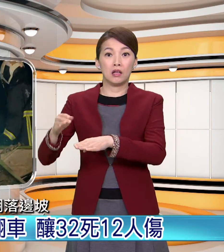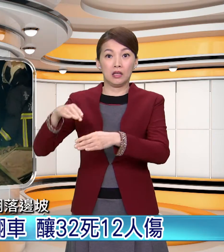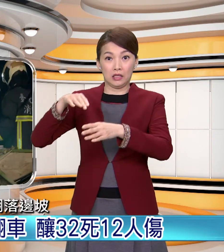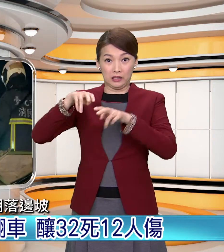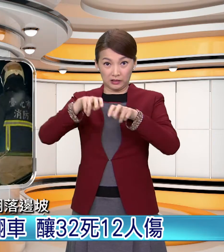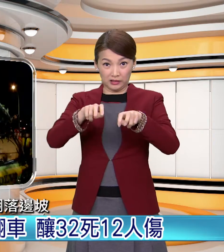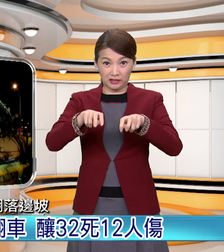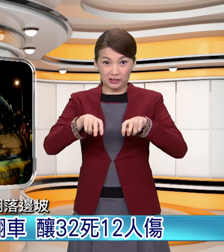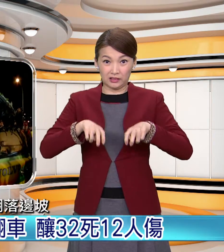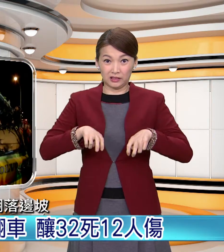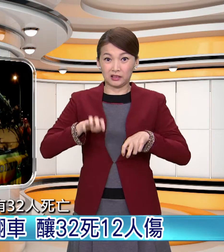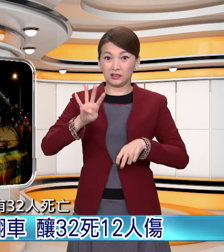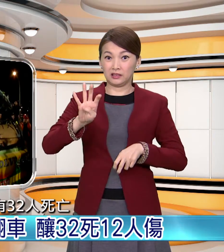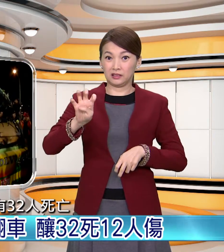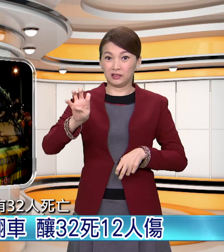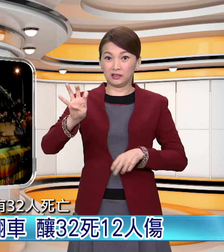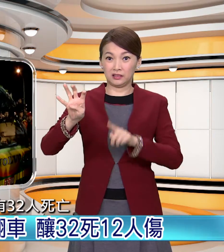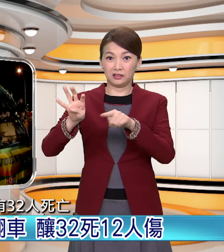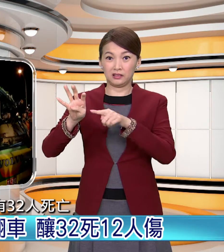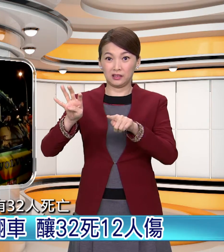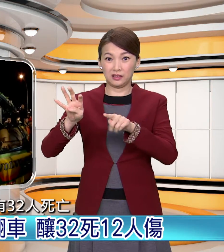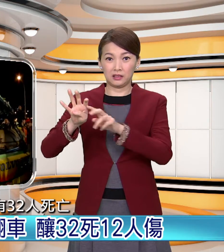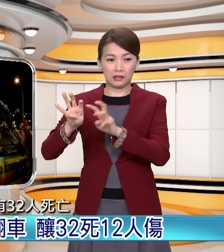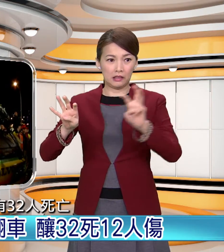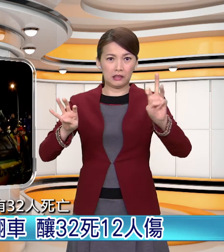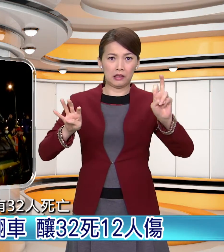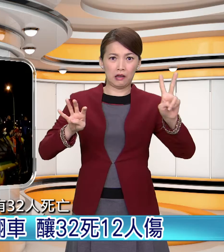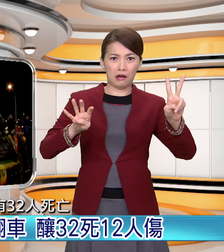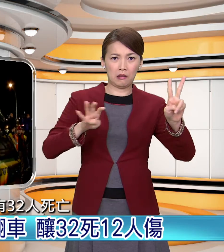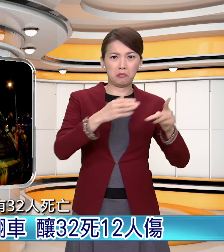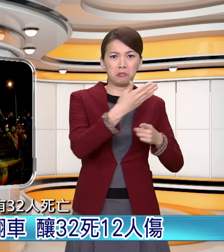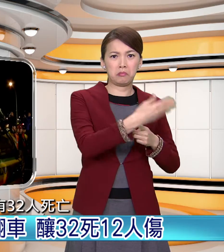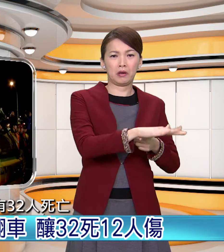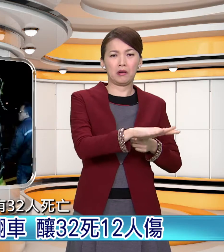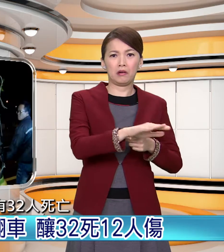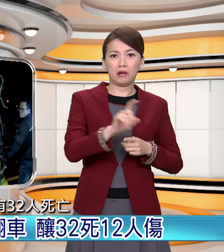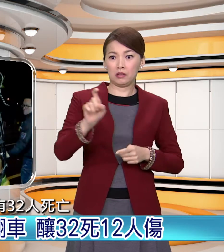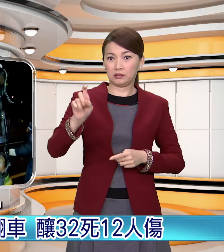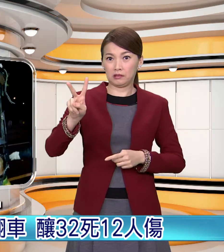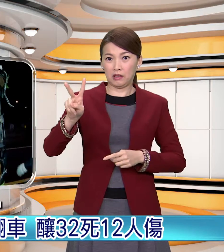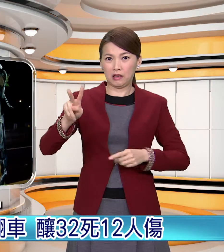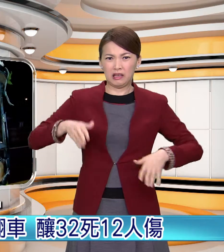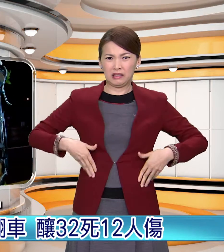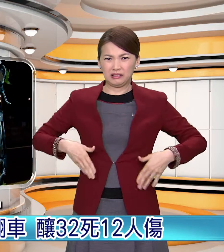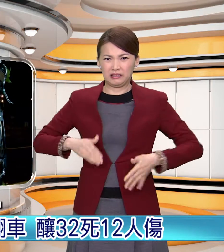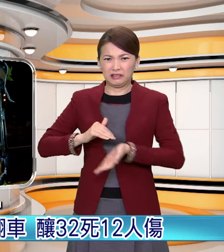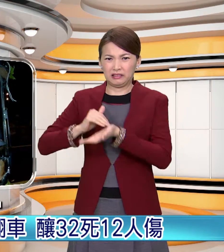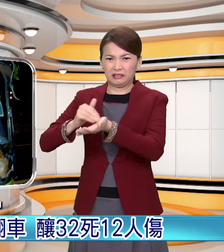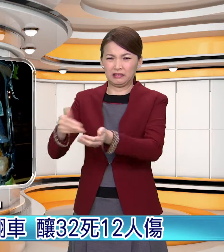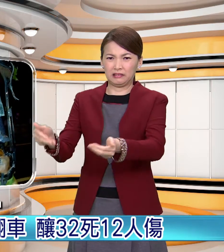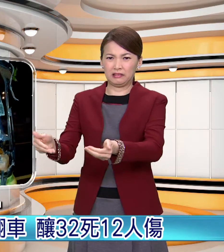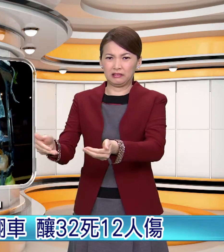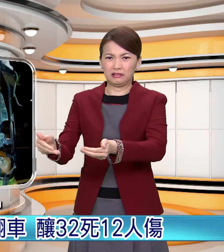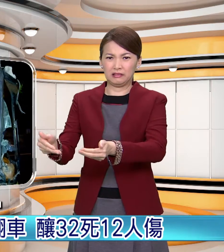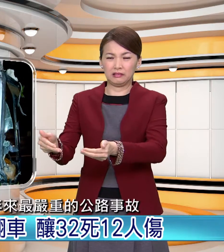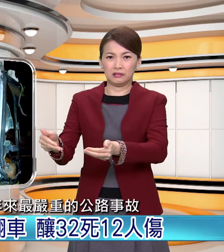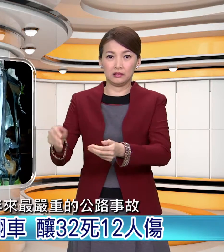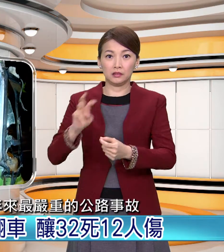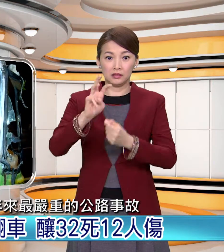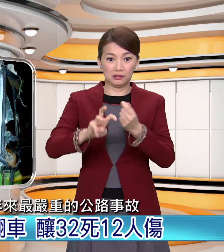全车44个人，确认有32个人死亡，12人送医急救当中。而这也是国